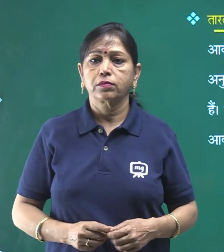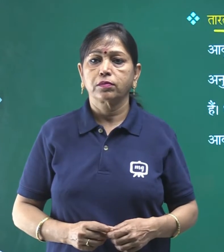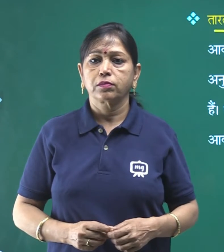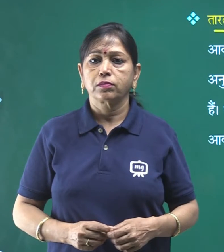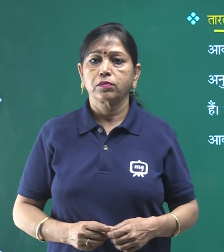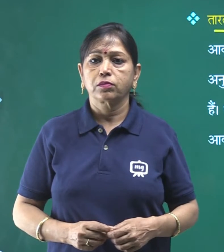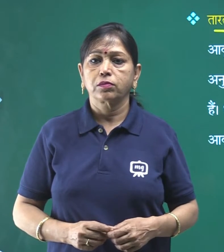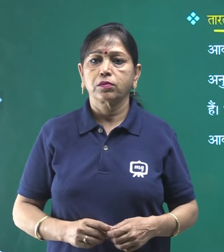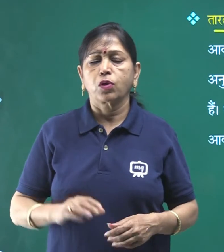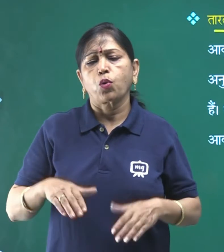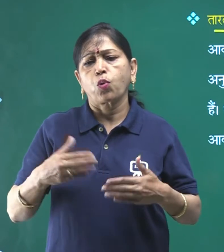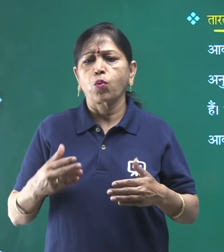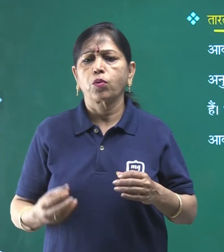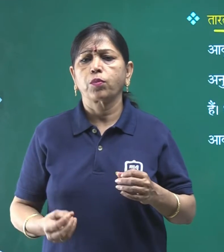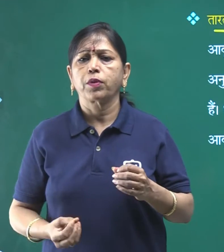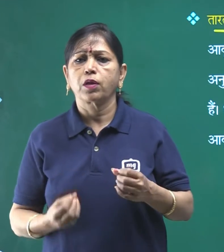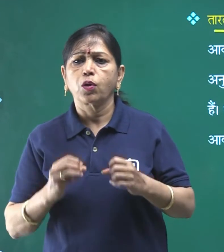किसी उत्सर्जित ध्वनि की